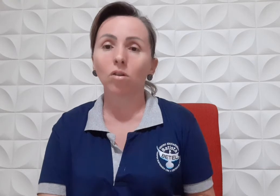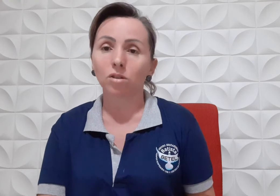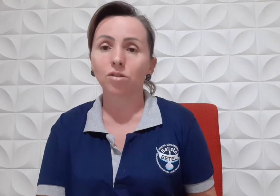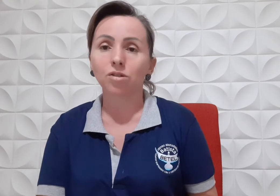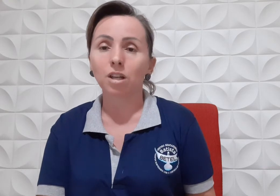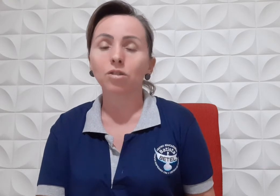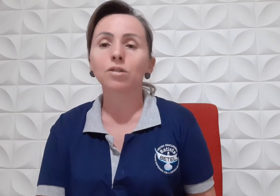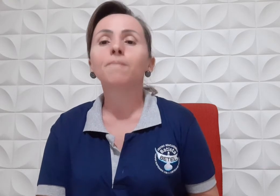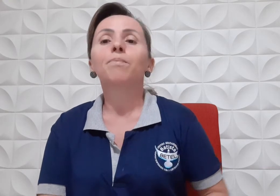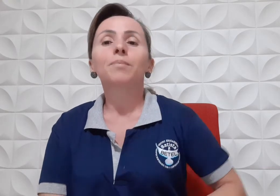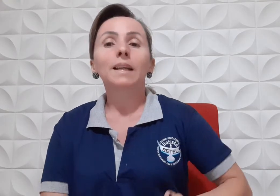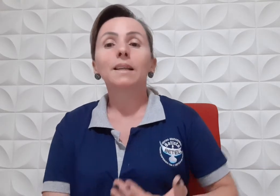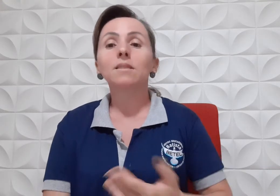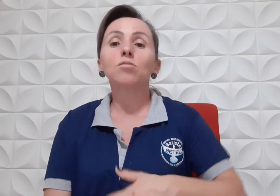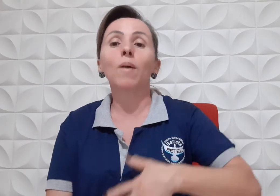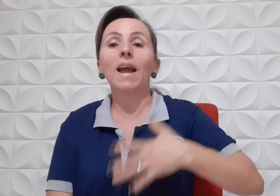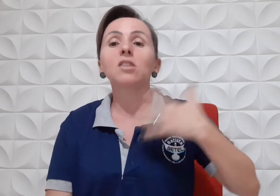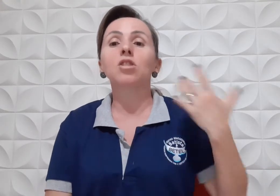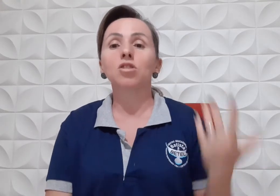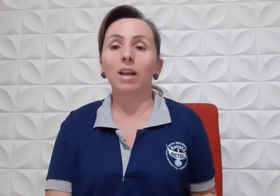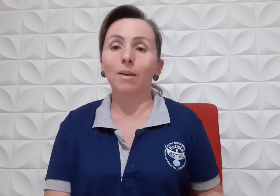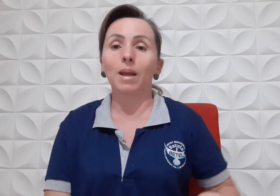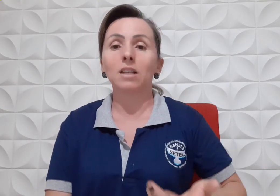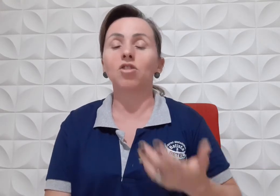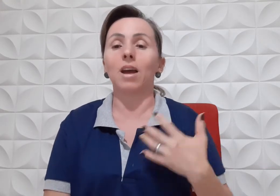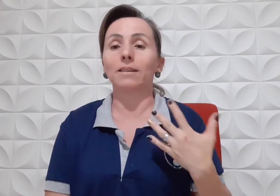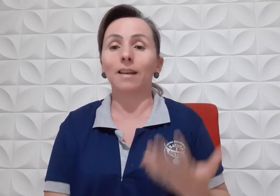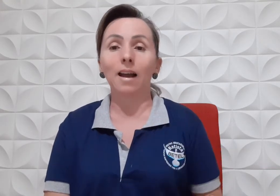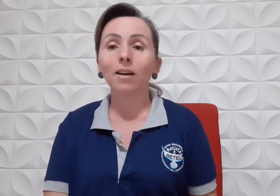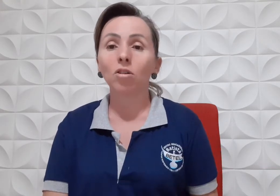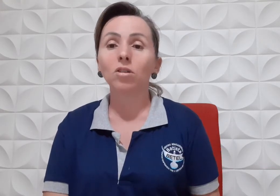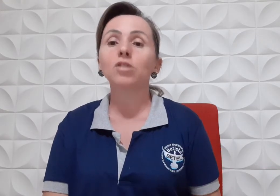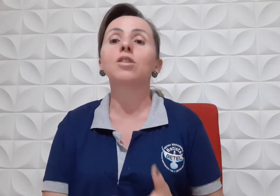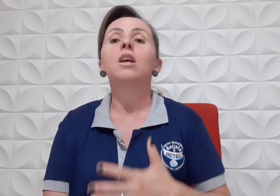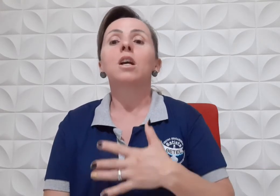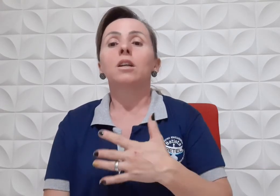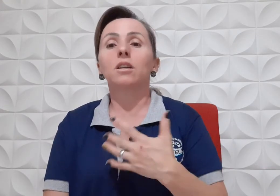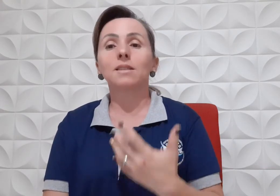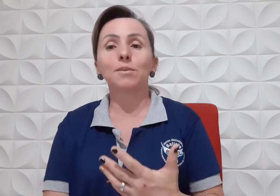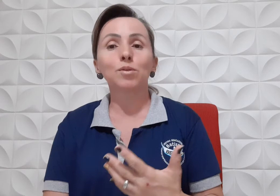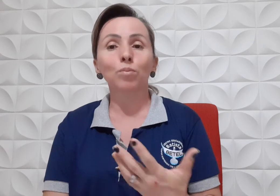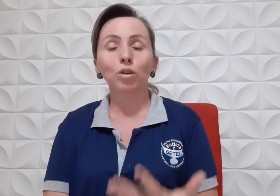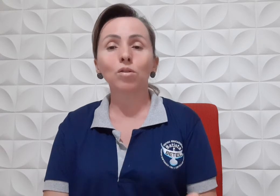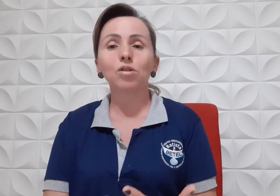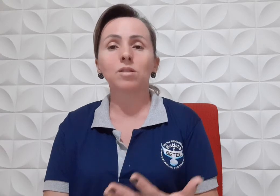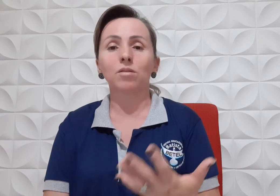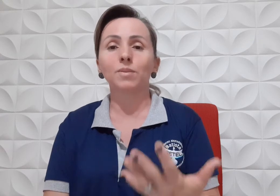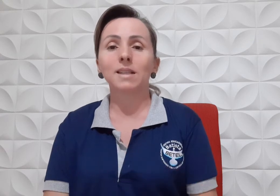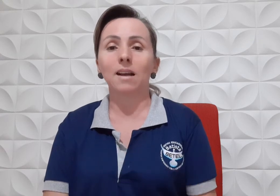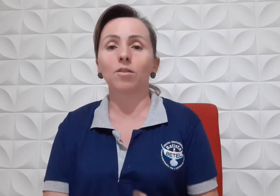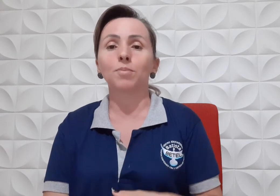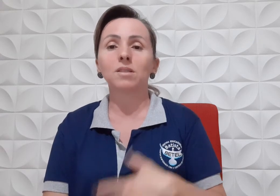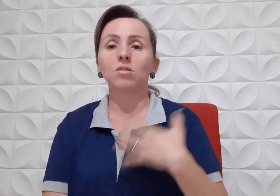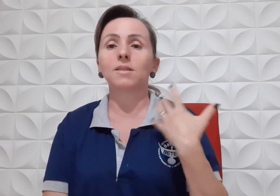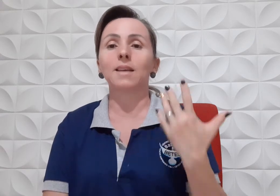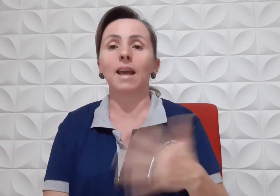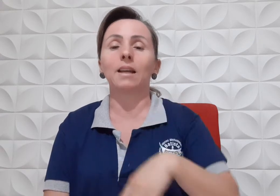hoje, gente. Isso não é de antigamente, é até hoje. Nós temos muito disso. Observa, pessoas